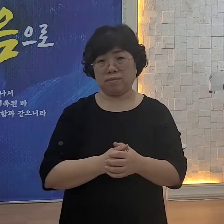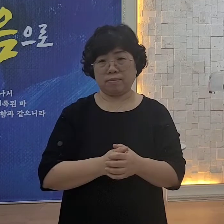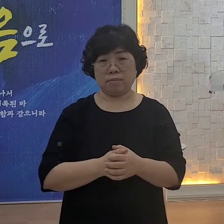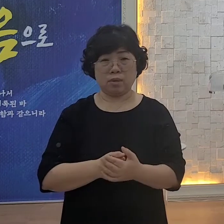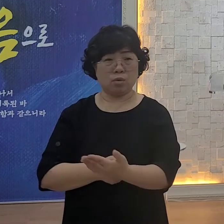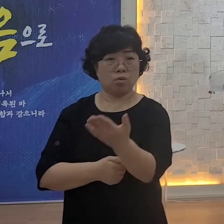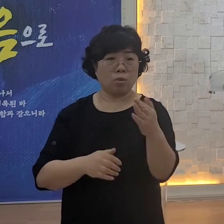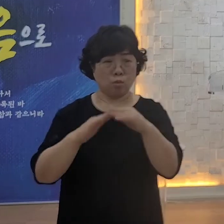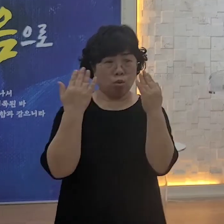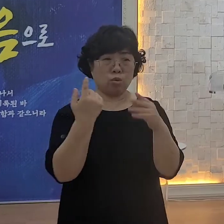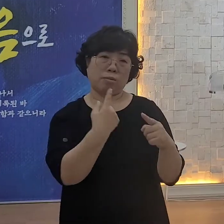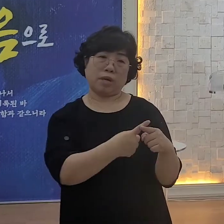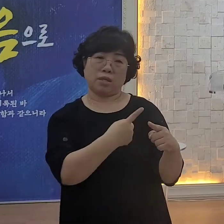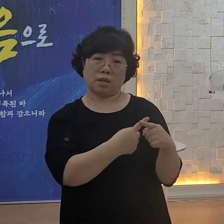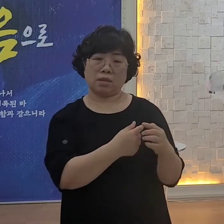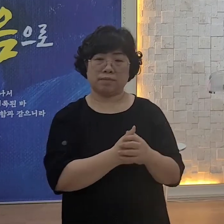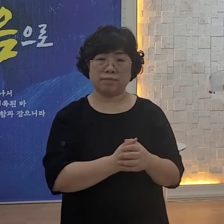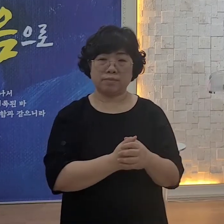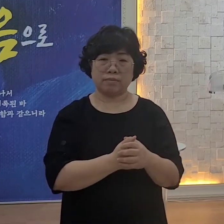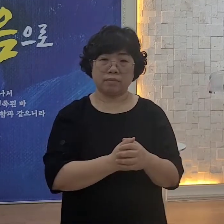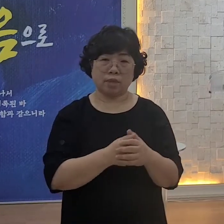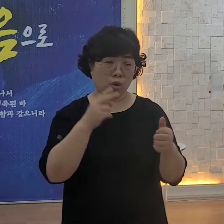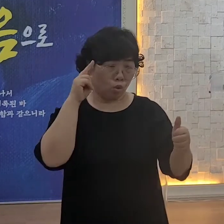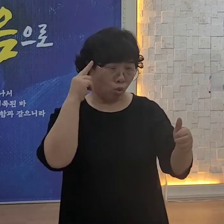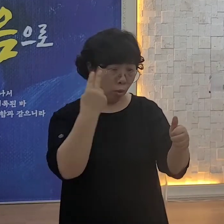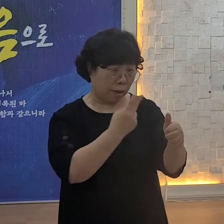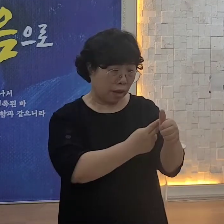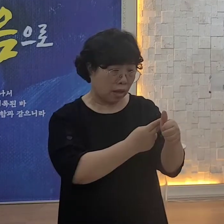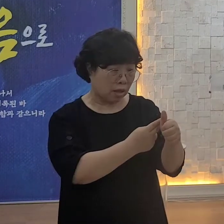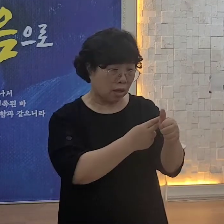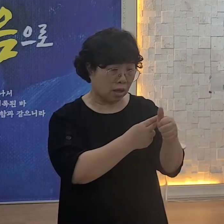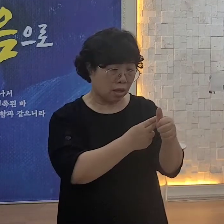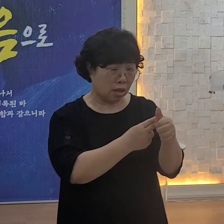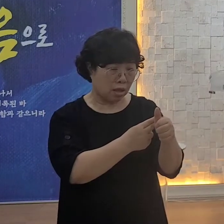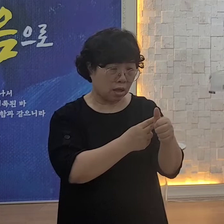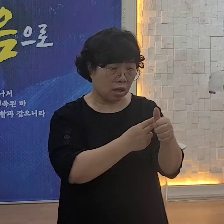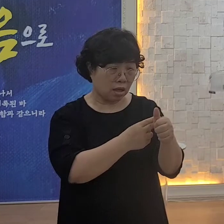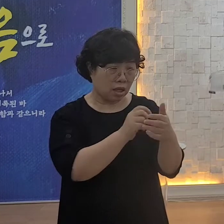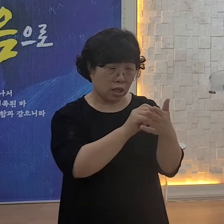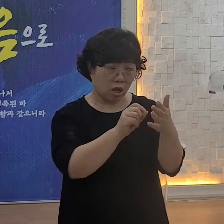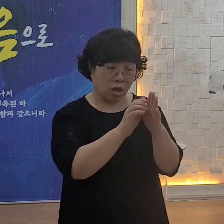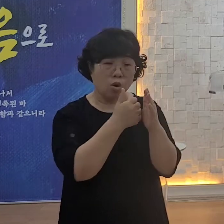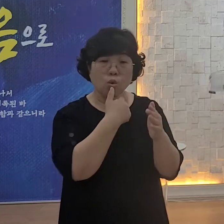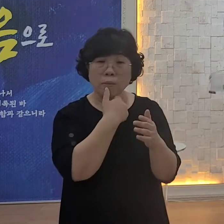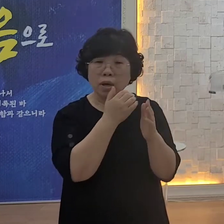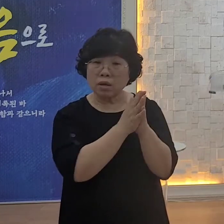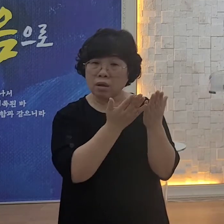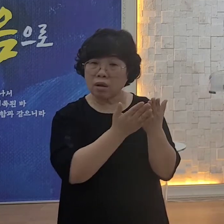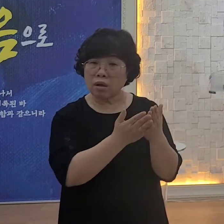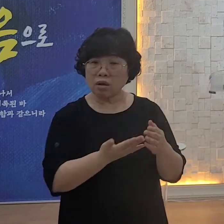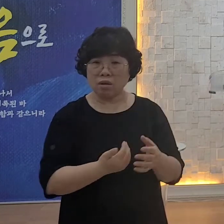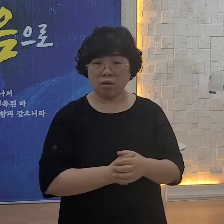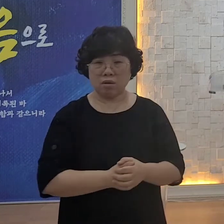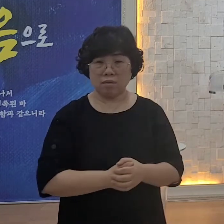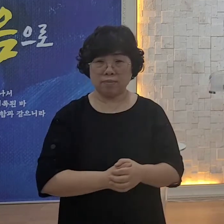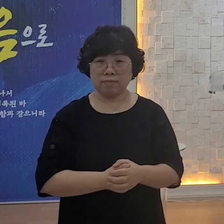오늘 로마서 이 바울이 쓴 거예요. 근데 이 바울은요, 육체에 가시가 있어요. 다른 말로